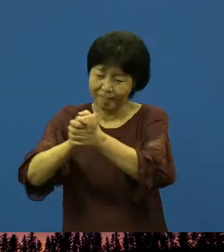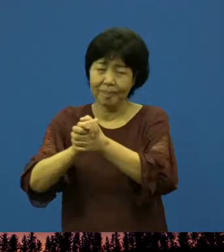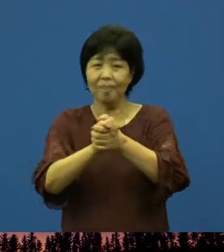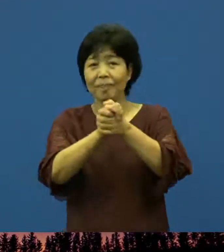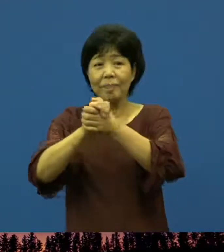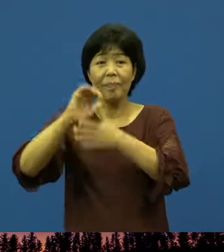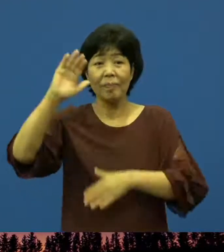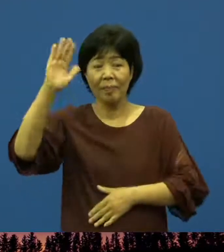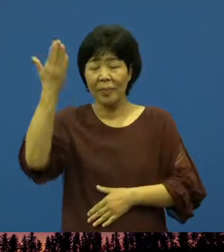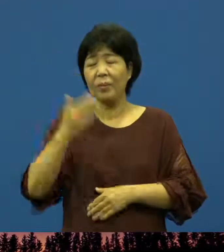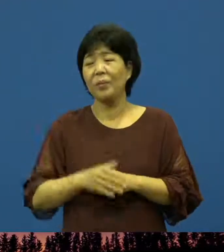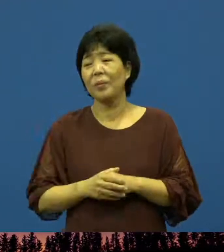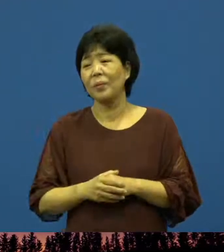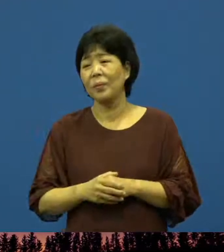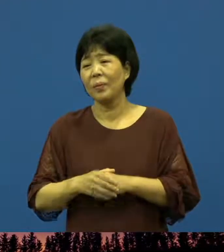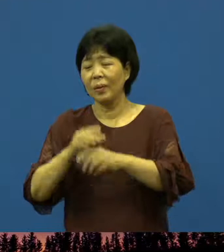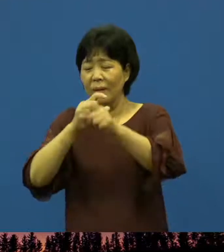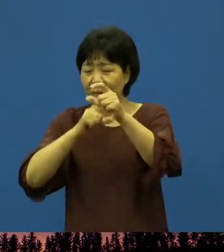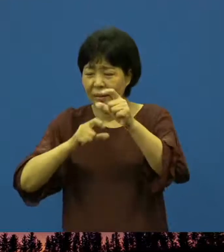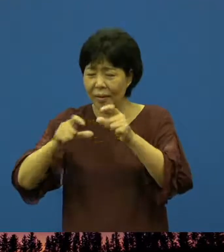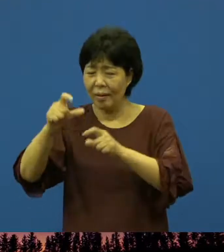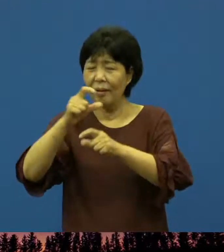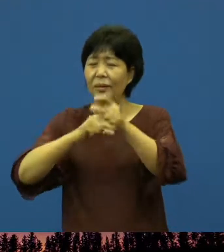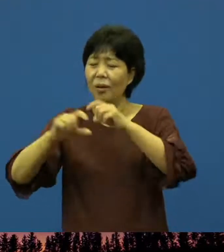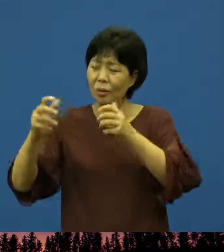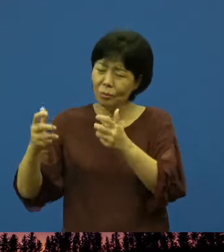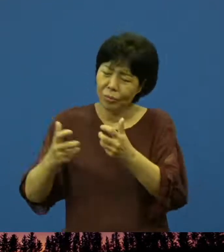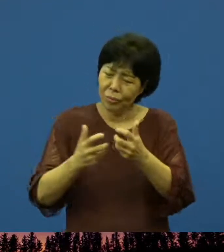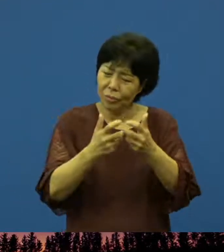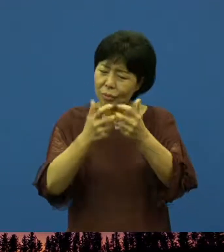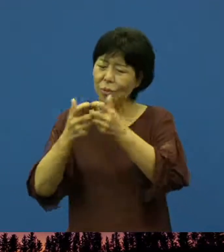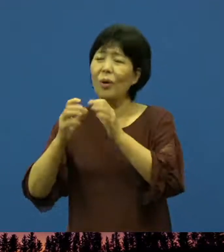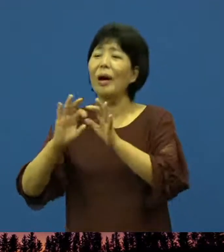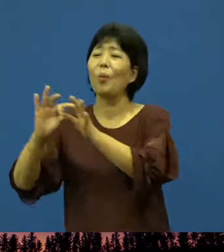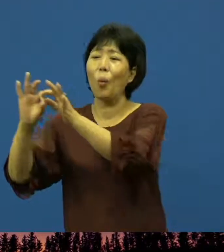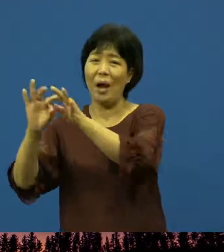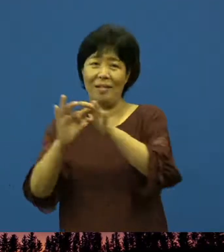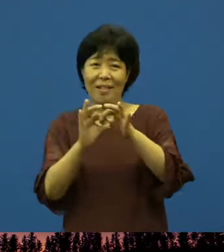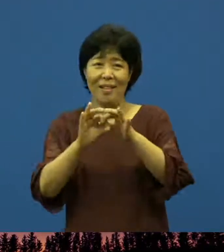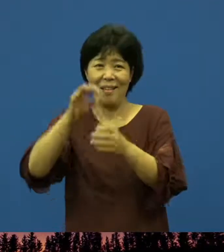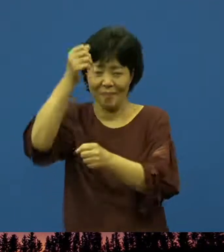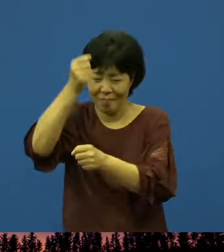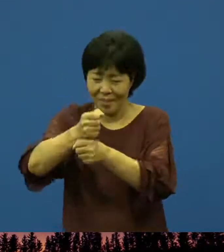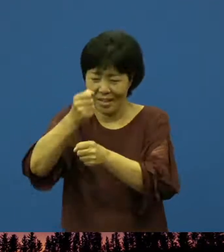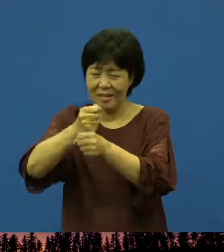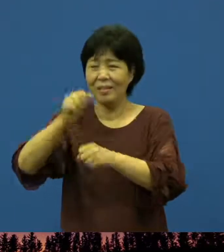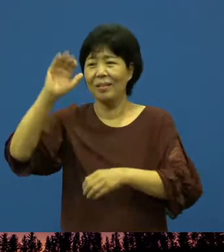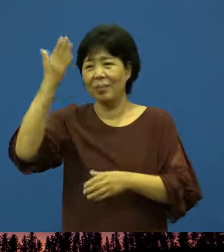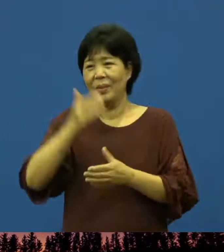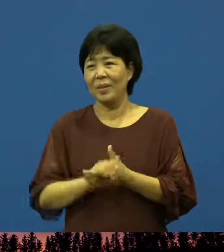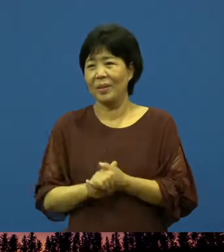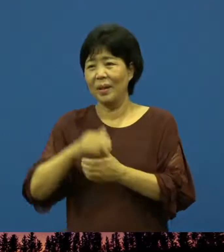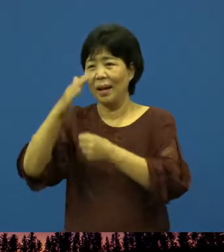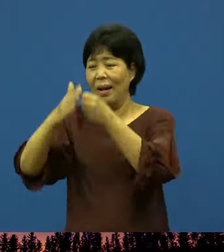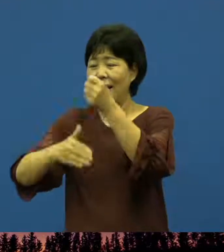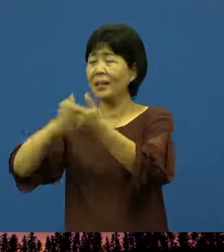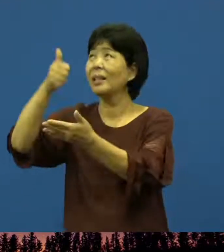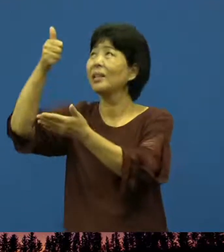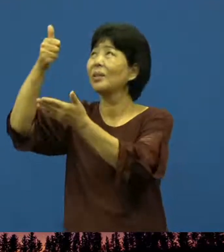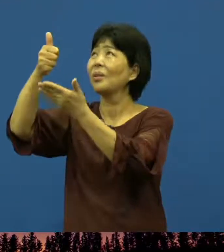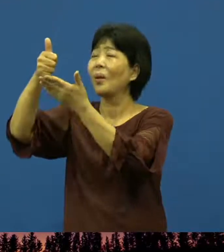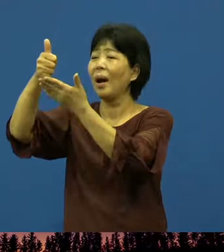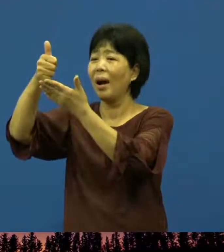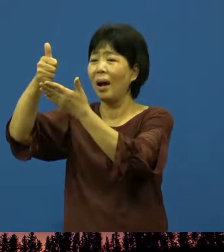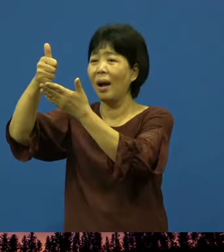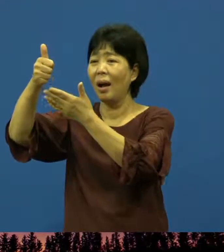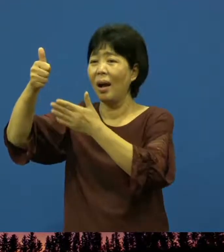내 신앙의 생활을 하면서 더 풍성해지기를 원합니다. 그분과의 경험이 더 쌓이면 쌓일수록 우리의 신앙은